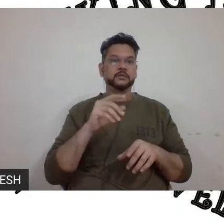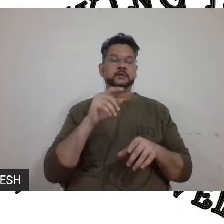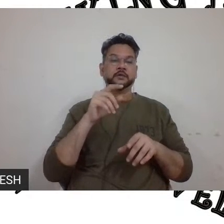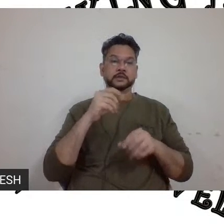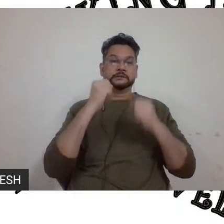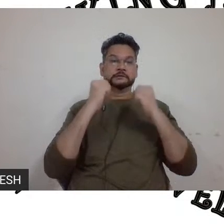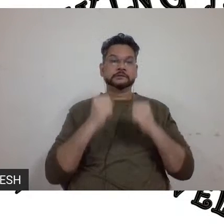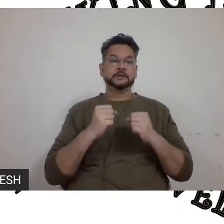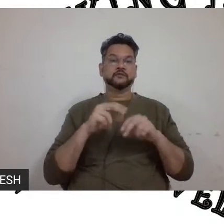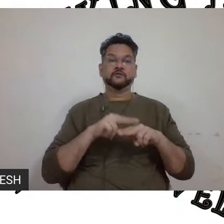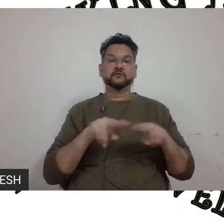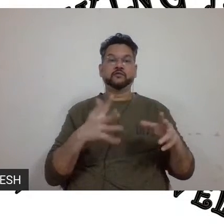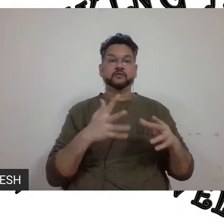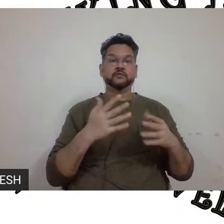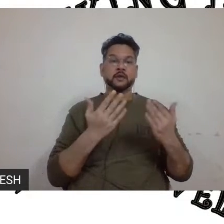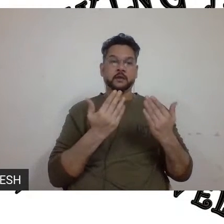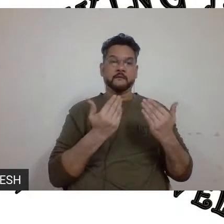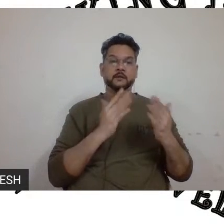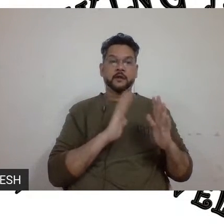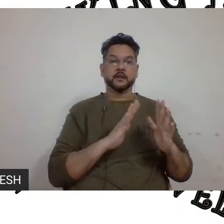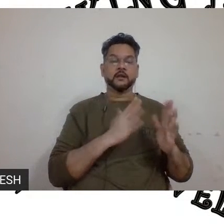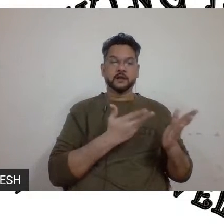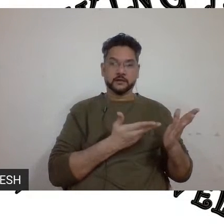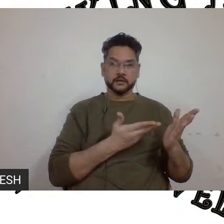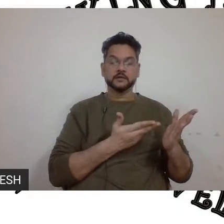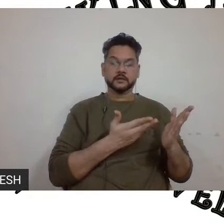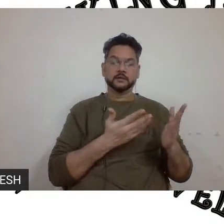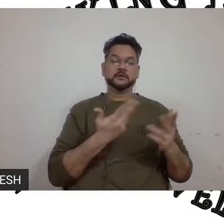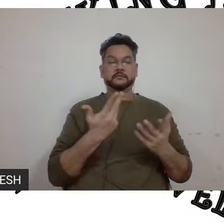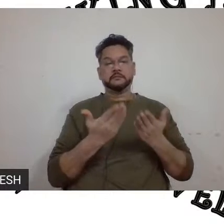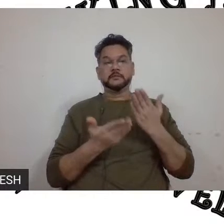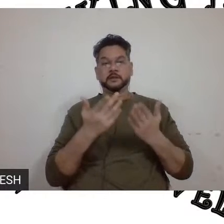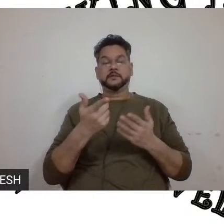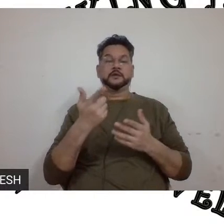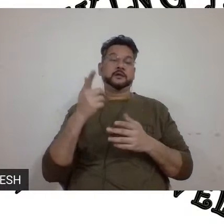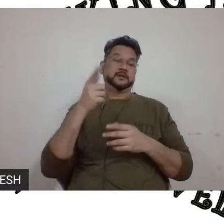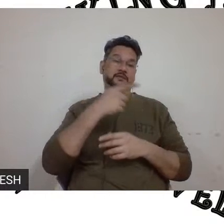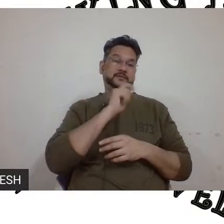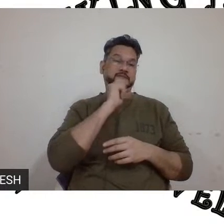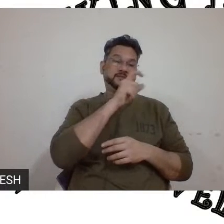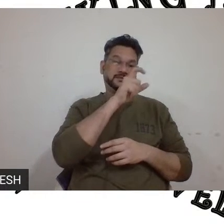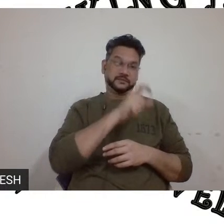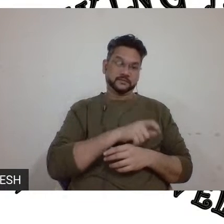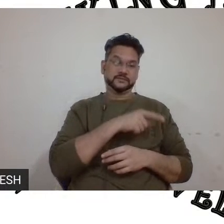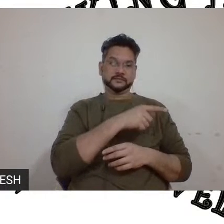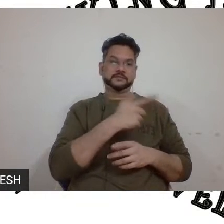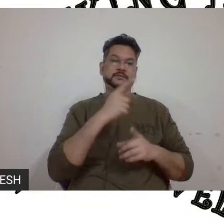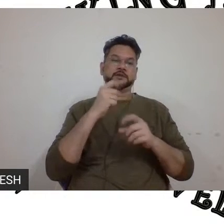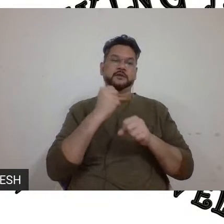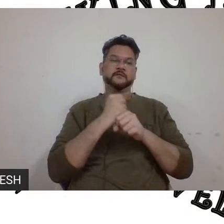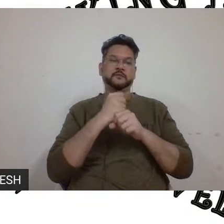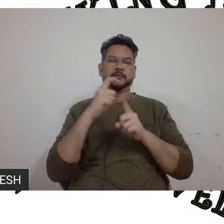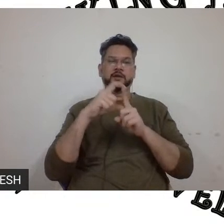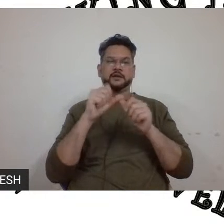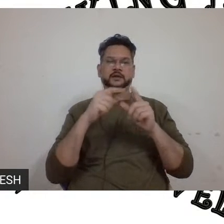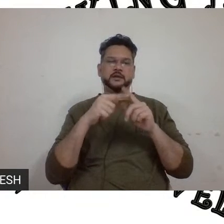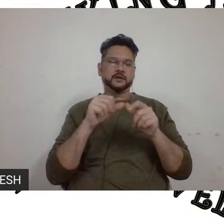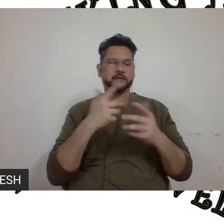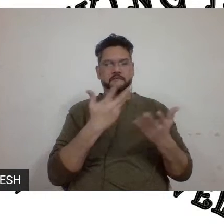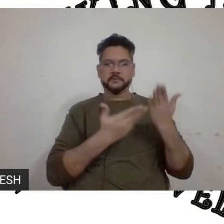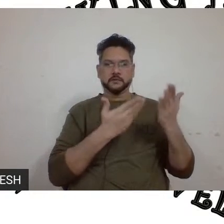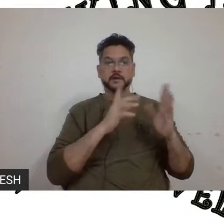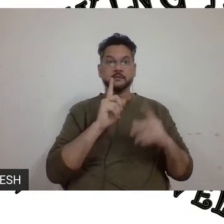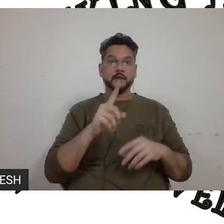शायद गवर्नमेंट के डाटा से है, लेकिन अगर आप 1995 एक्ट के अकॉर्डिंग देखेंगे